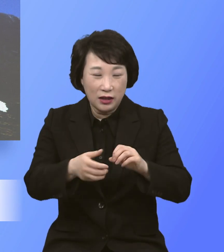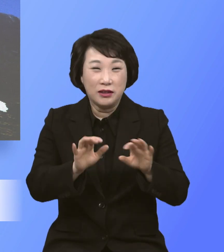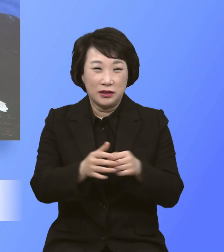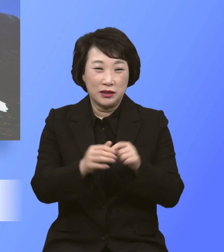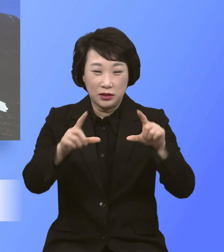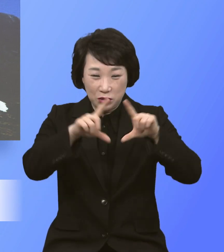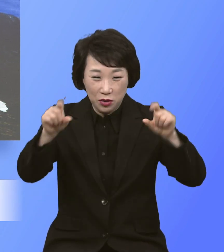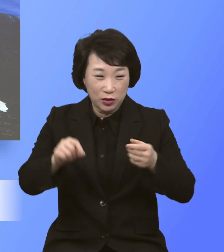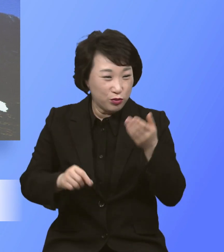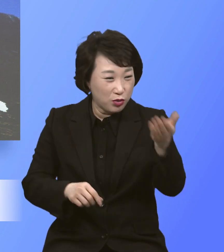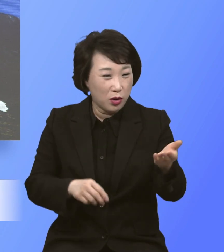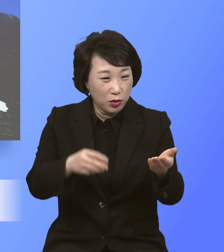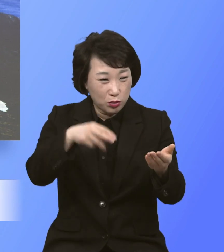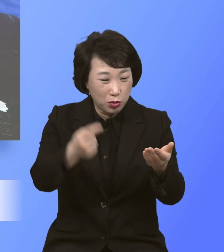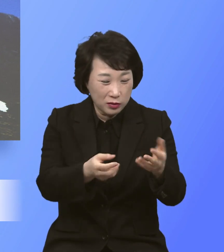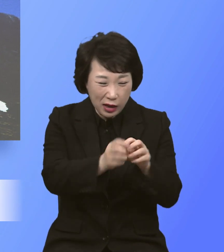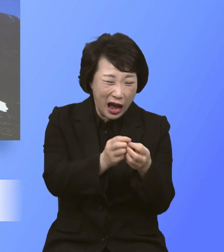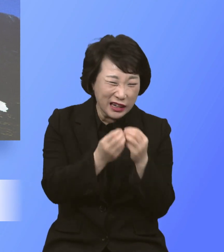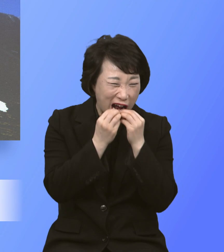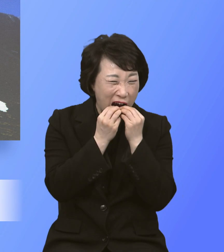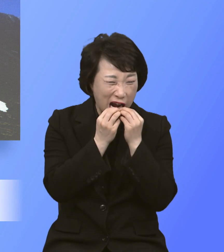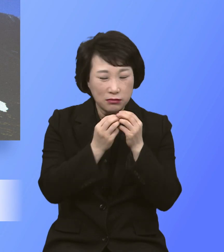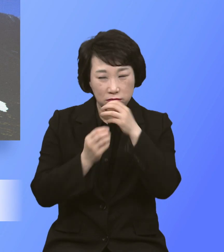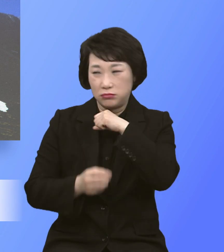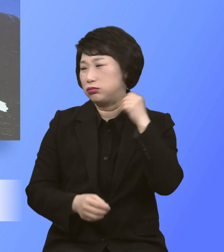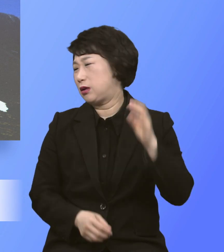입에다 넣으니까 맛이 없어.